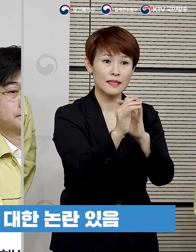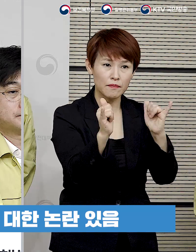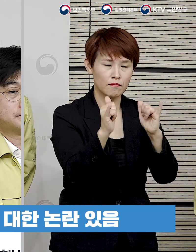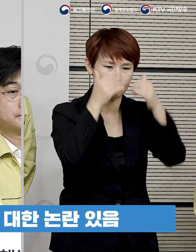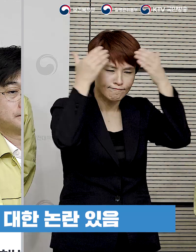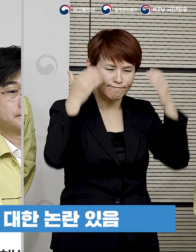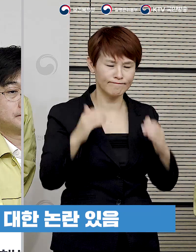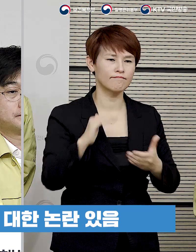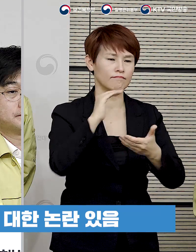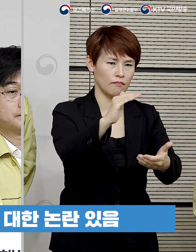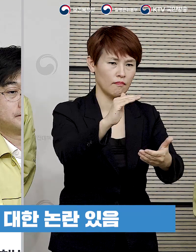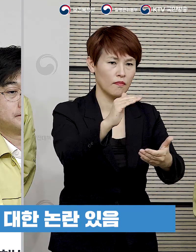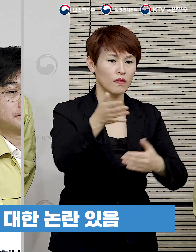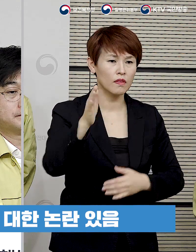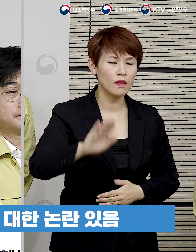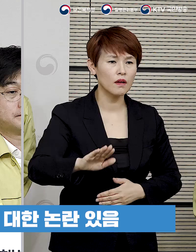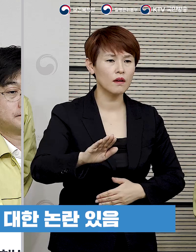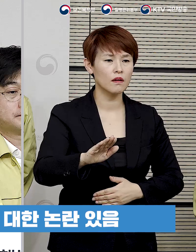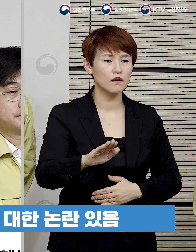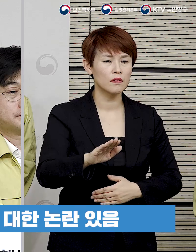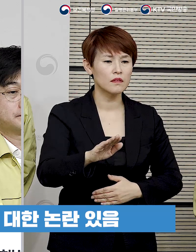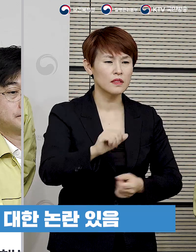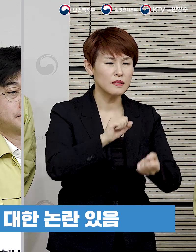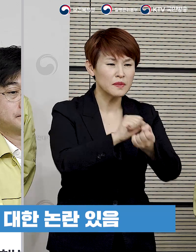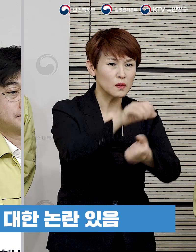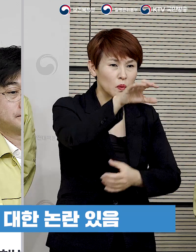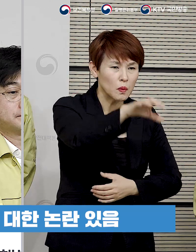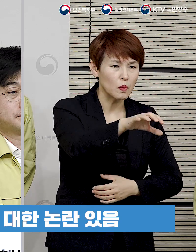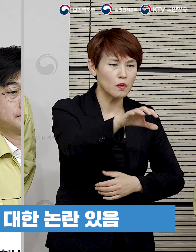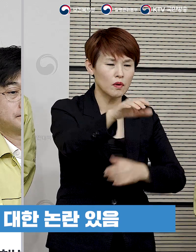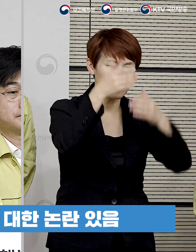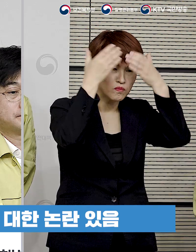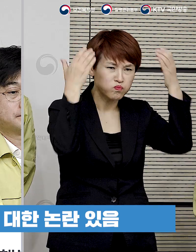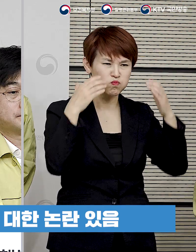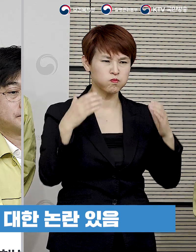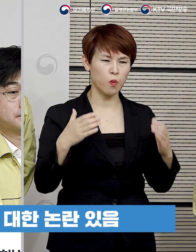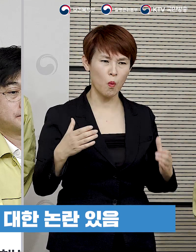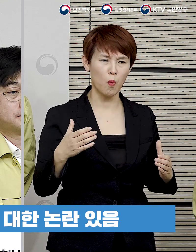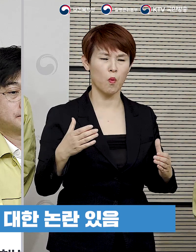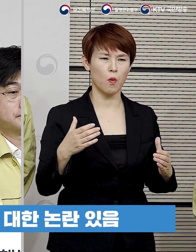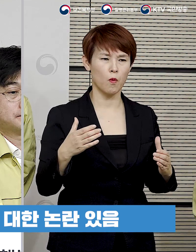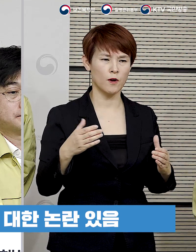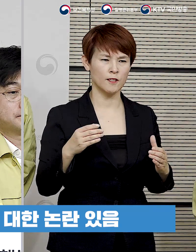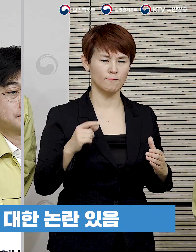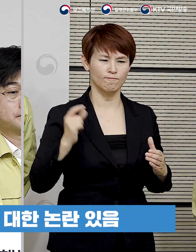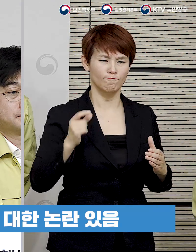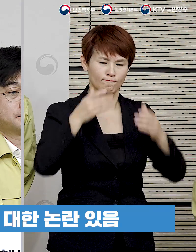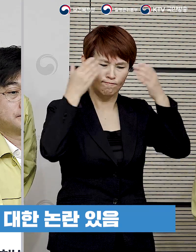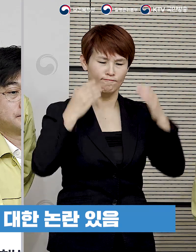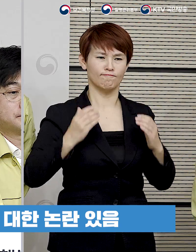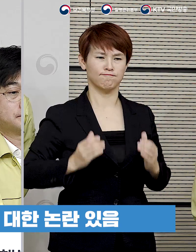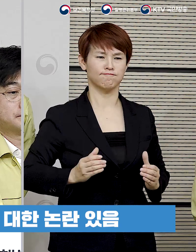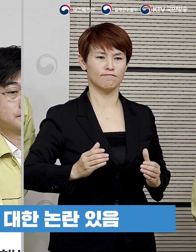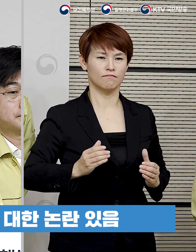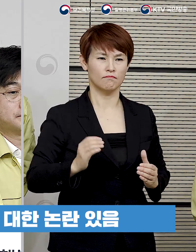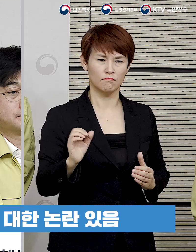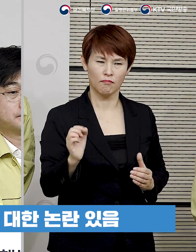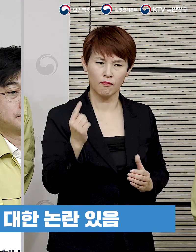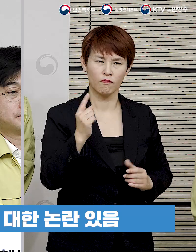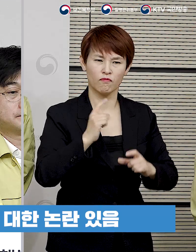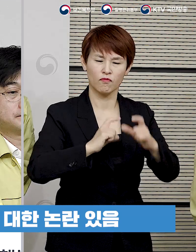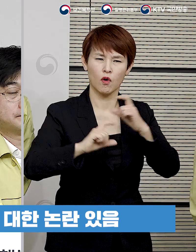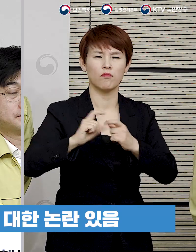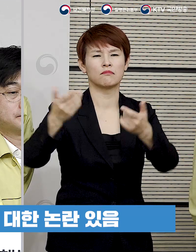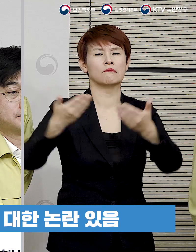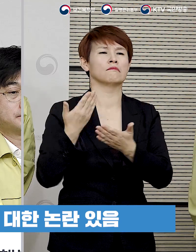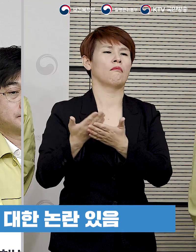간접 의료인들까지 레벨 D를 공급하고 있는데 현장에서는 사실은 레벨 D가 굉장히 높은 수준의 방호구라고